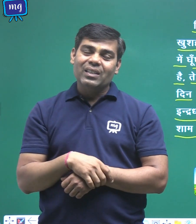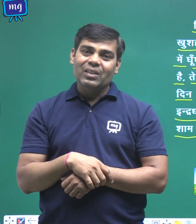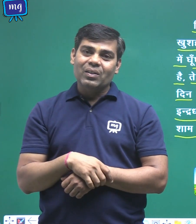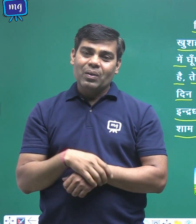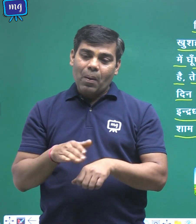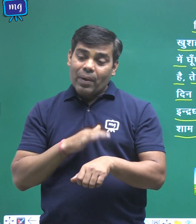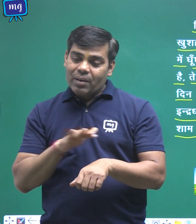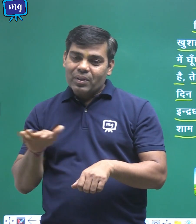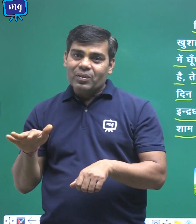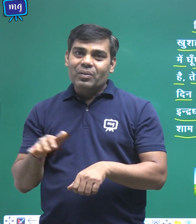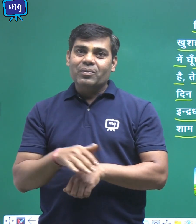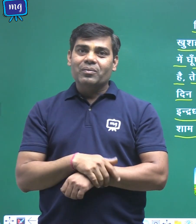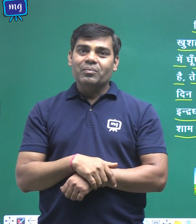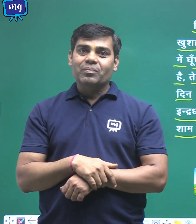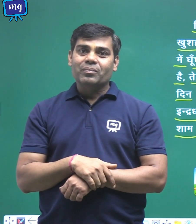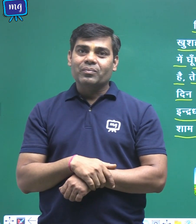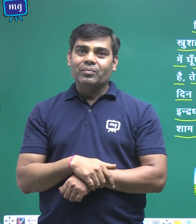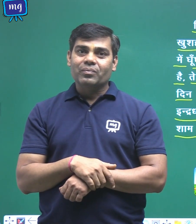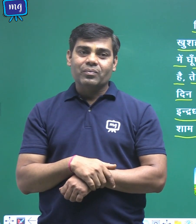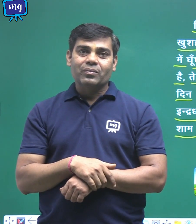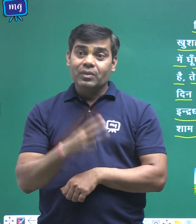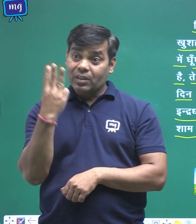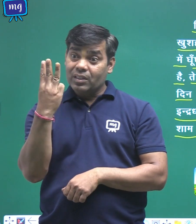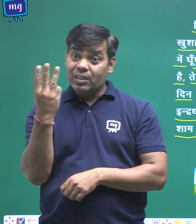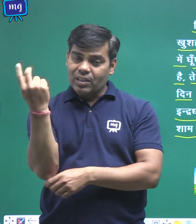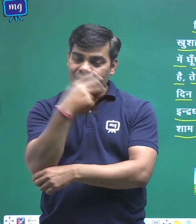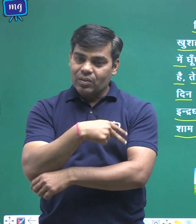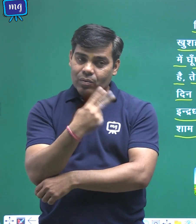प्यारे बच्चों, इस तीसरे चित्र को देखो।